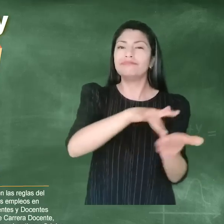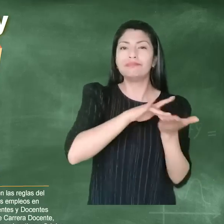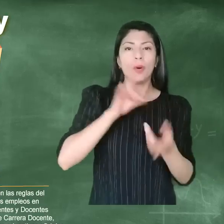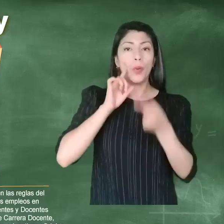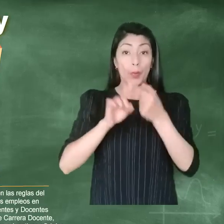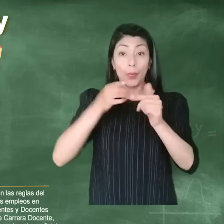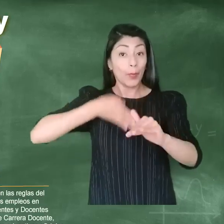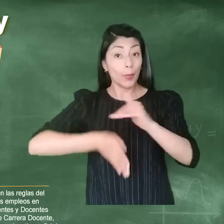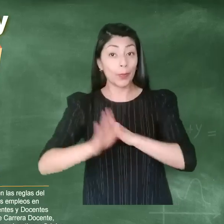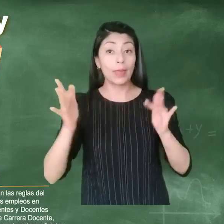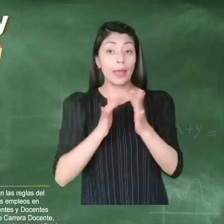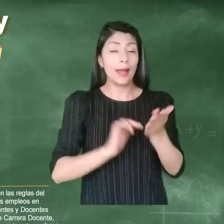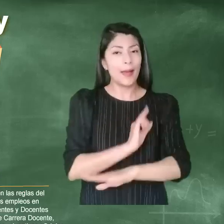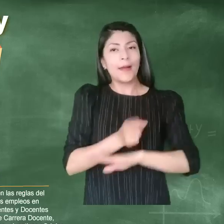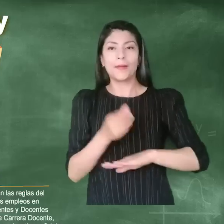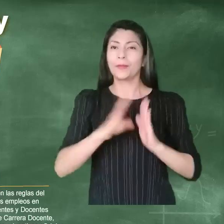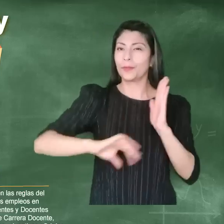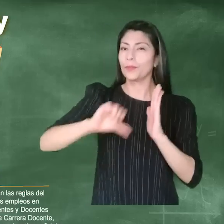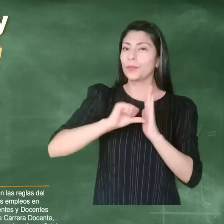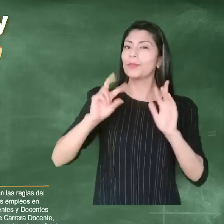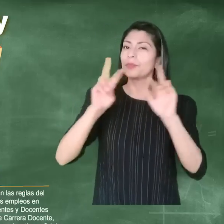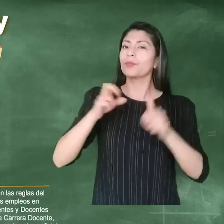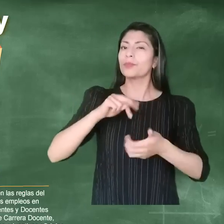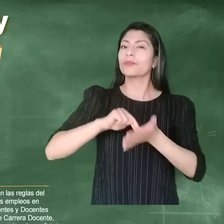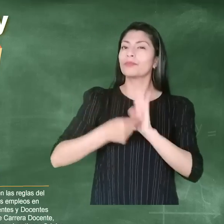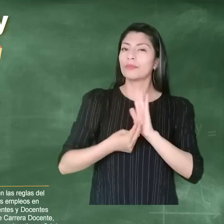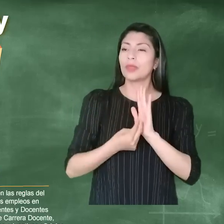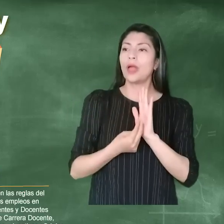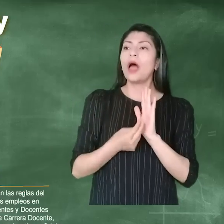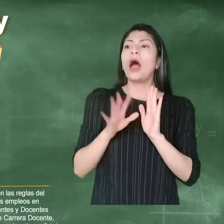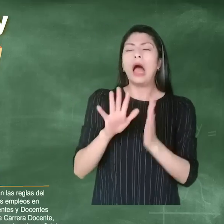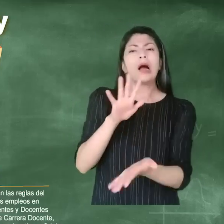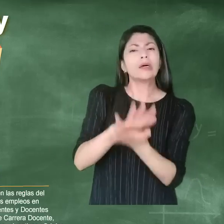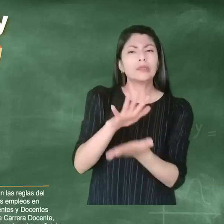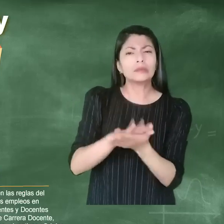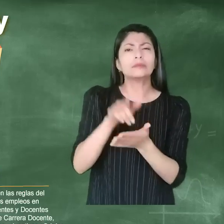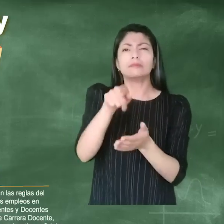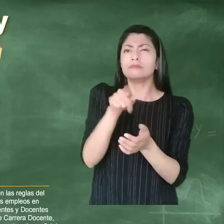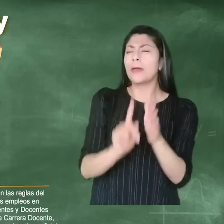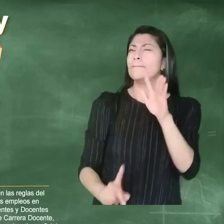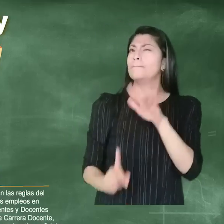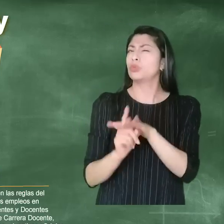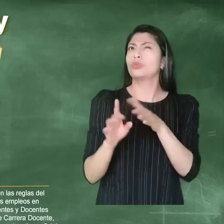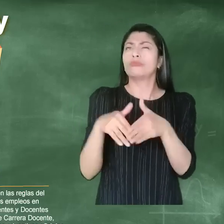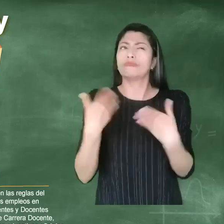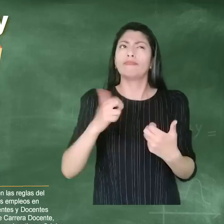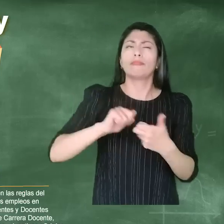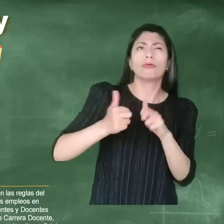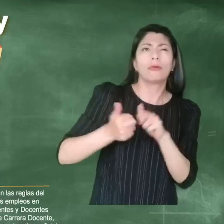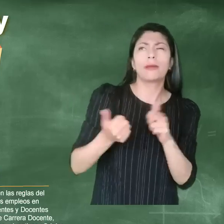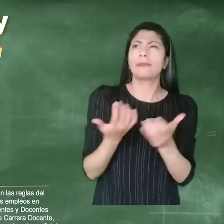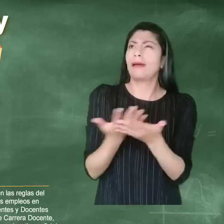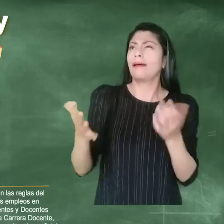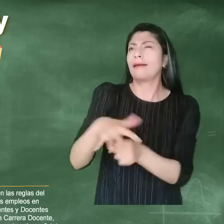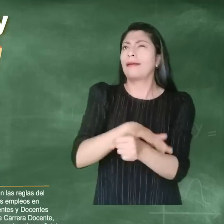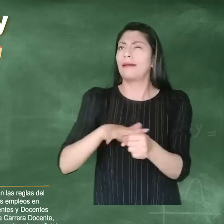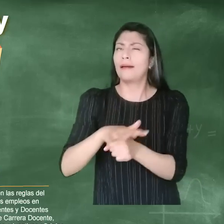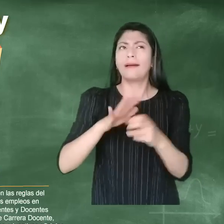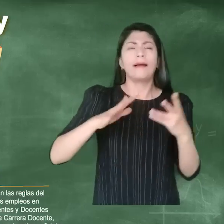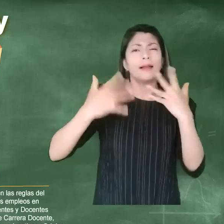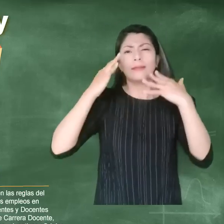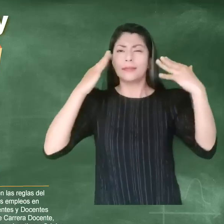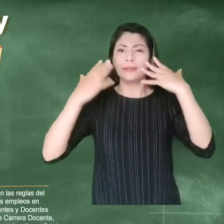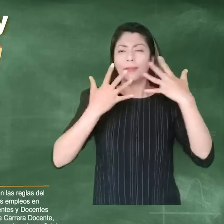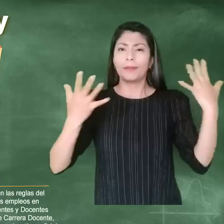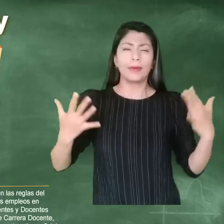pruebas escritas, y su acceso de que trata este artículo, no se reprogramarán por causa de situaciones particulares,